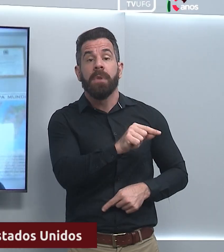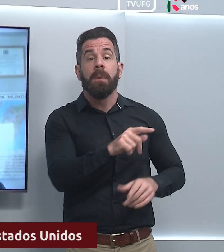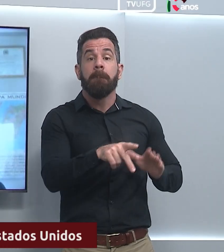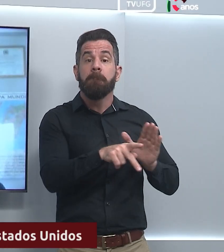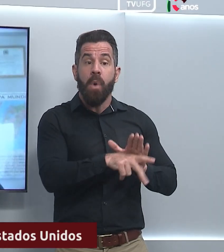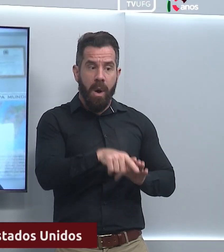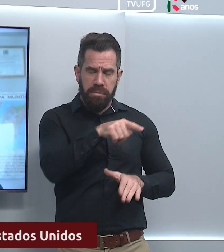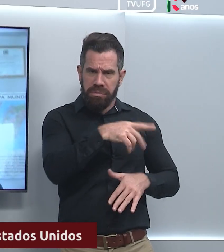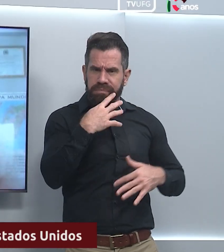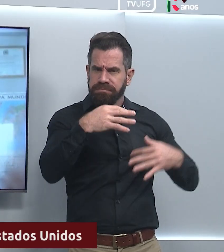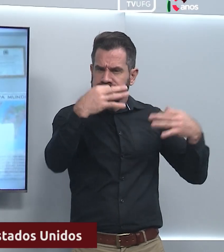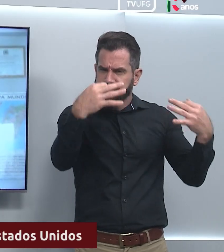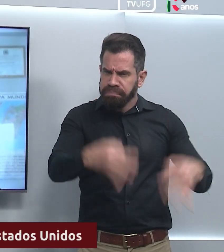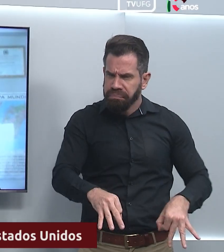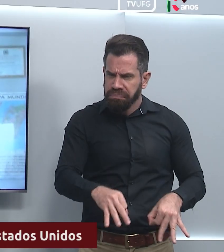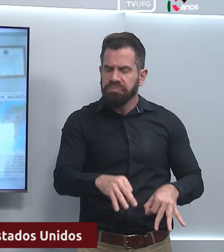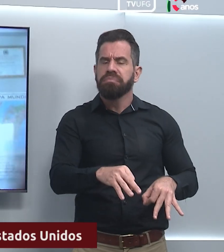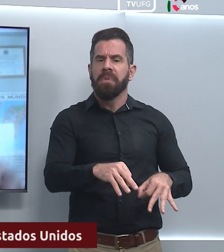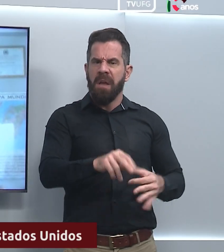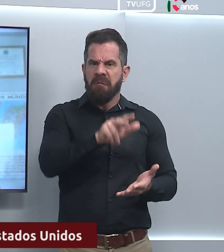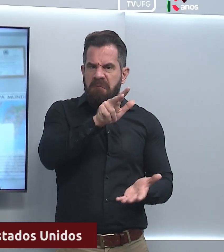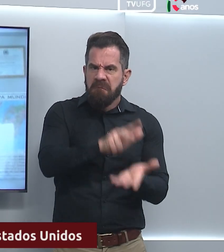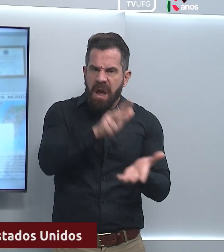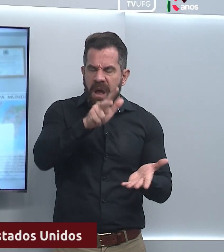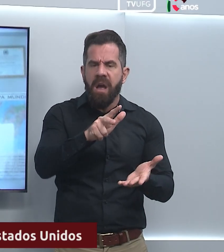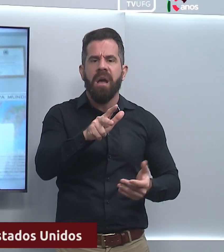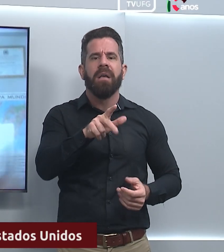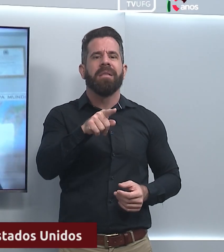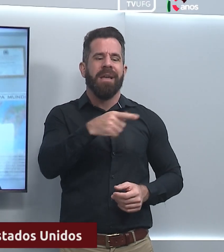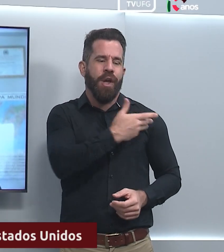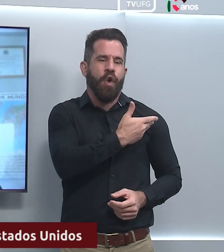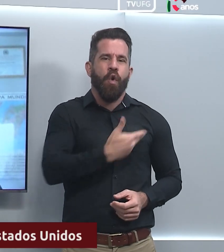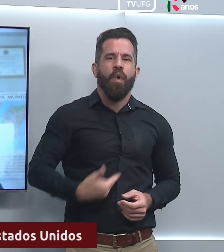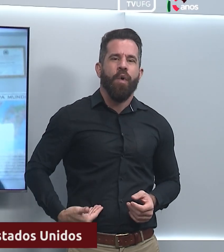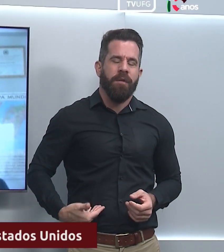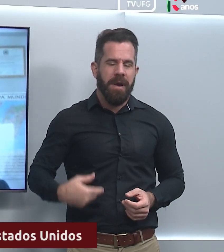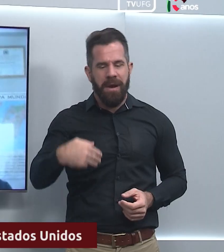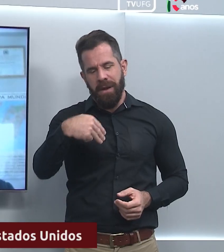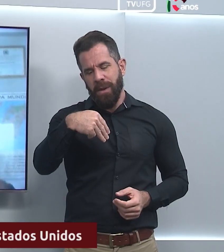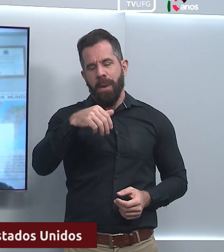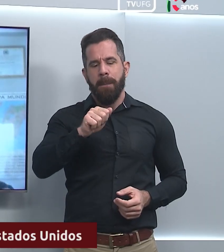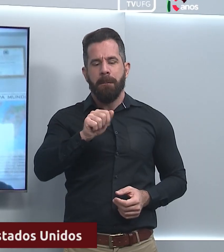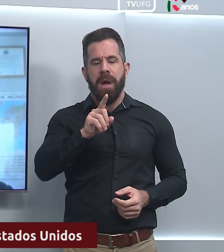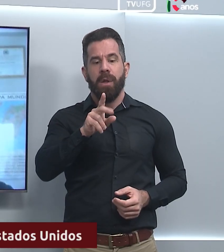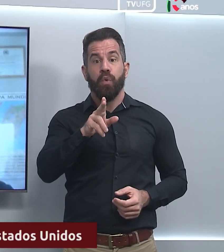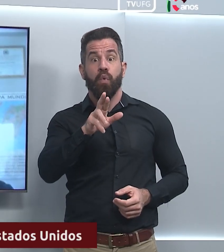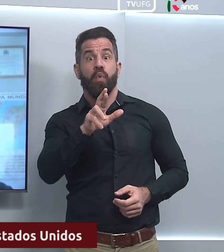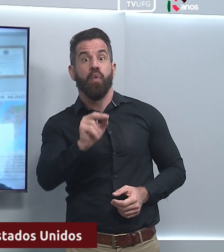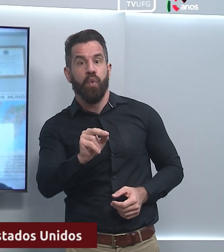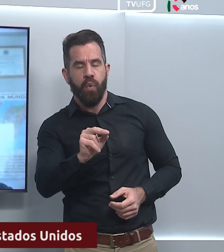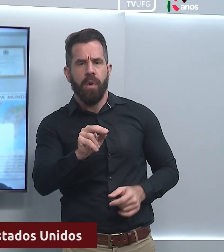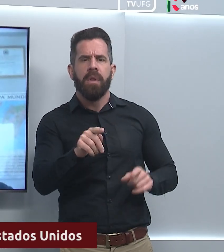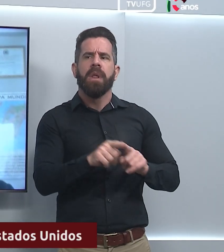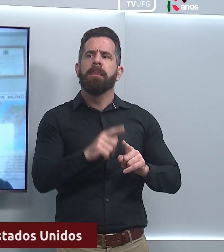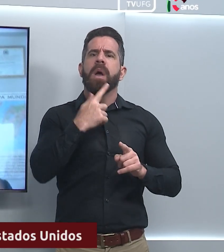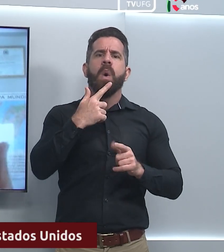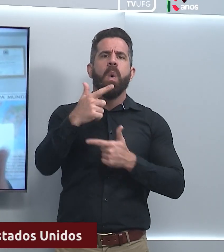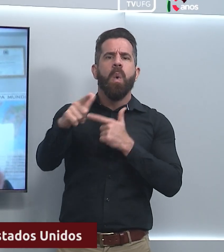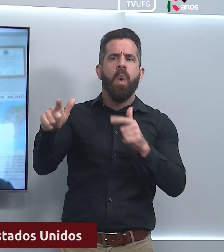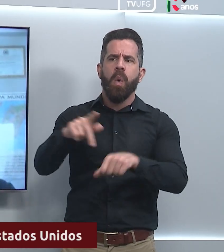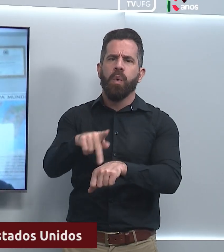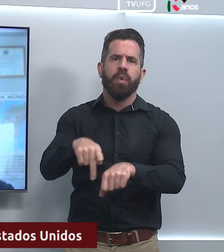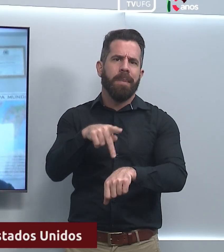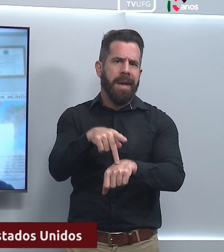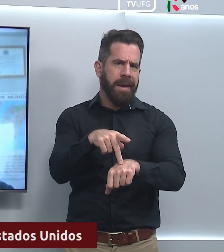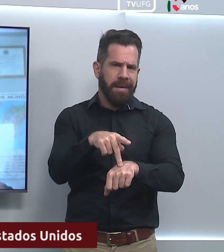Maduro, que não só os Estados Unidos não reconhecem esse governo, como outros países da América Latina e